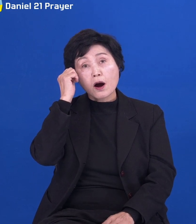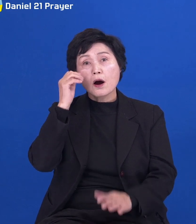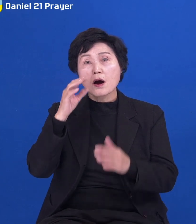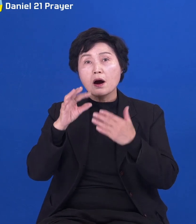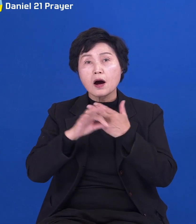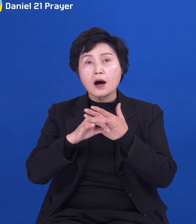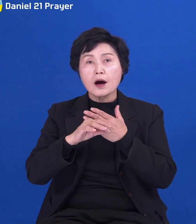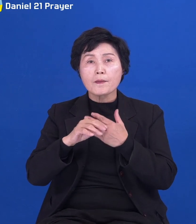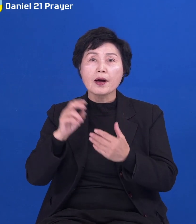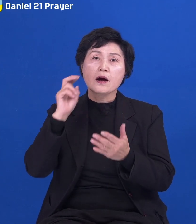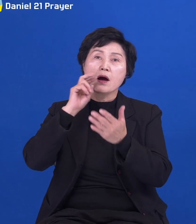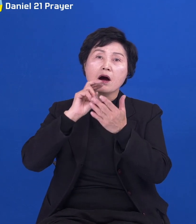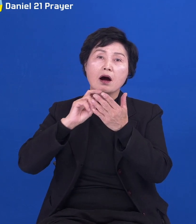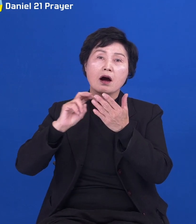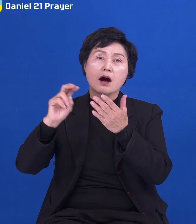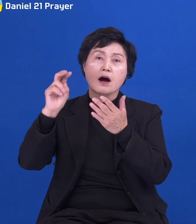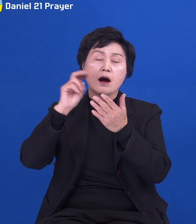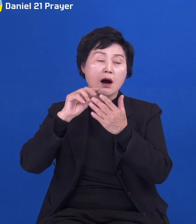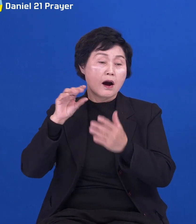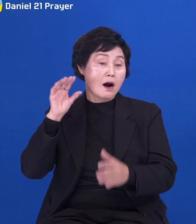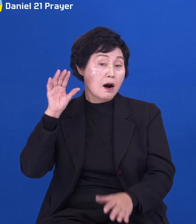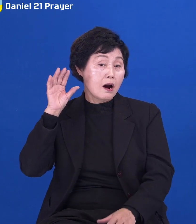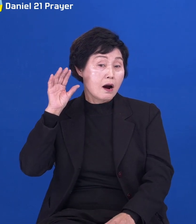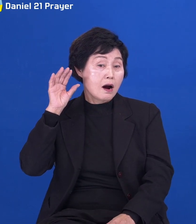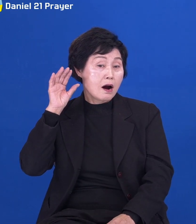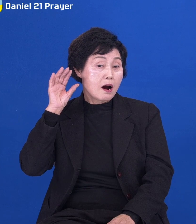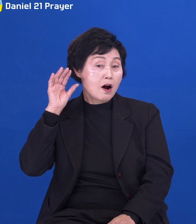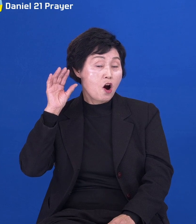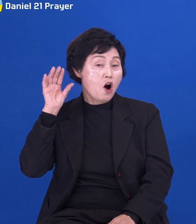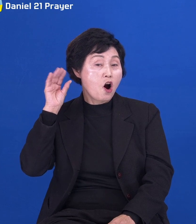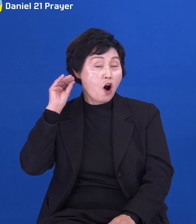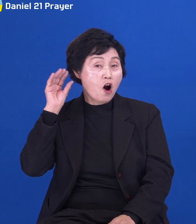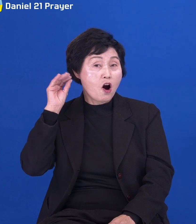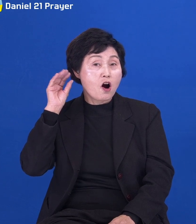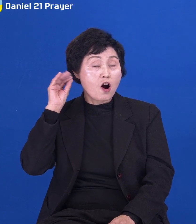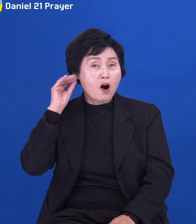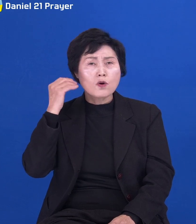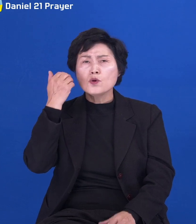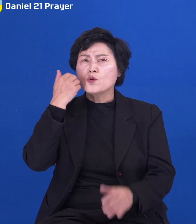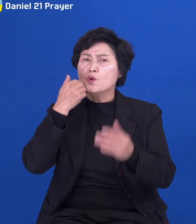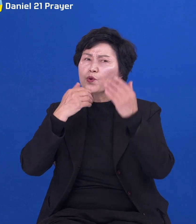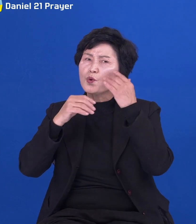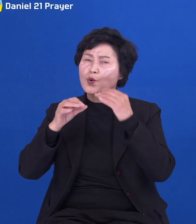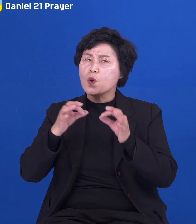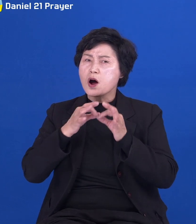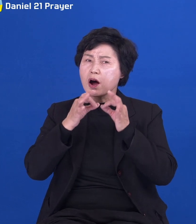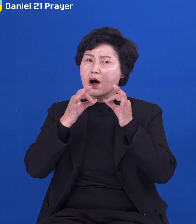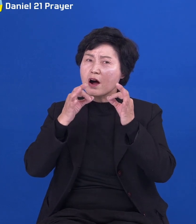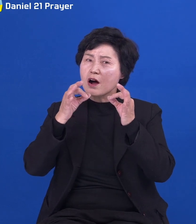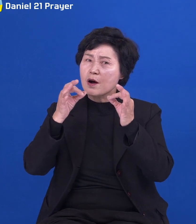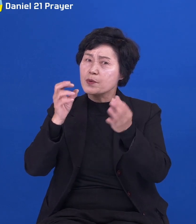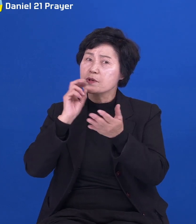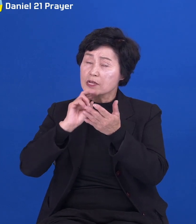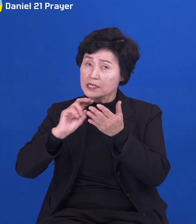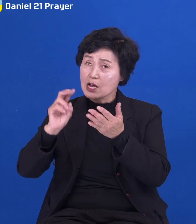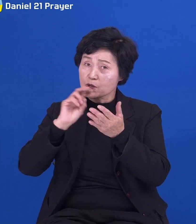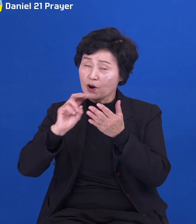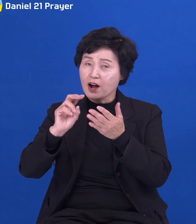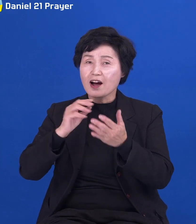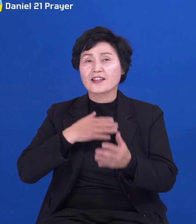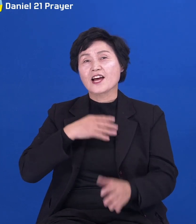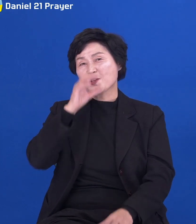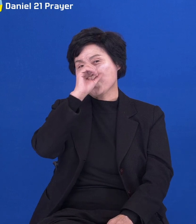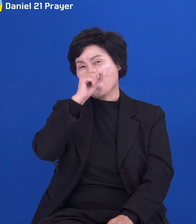귀에 들리는 거예요. 분명히 누군가가 부르는 찬송이었어요. 제가 제일 좋아하는 찬송이 하나